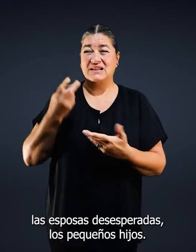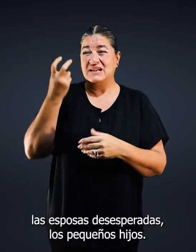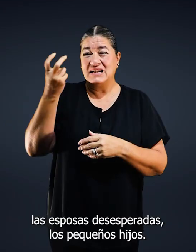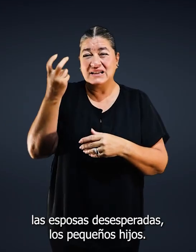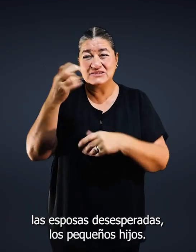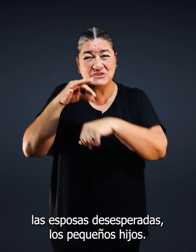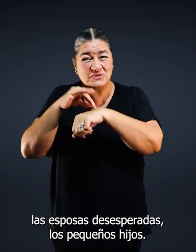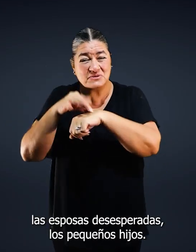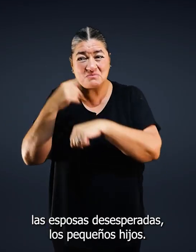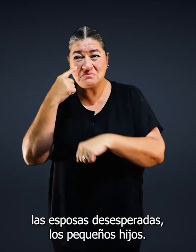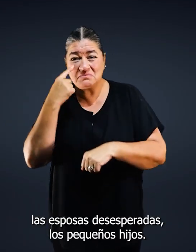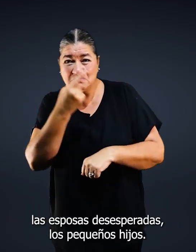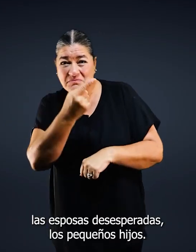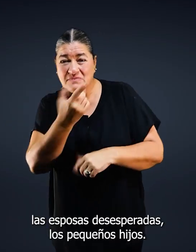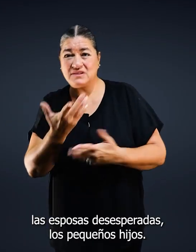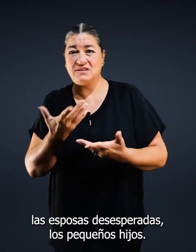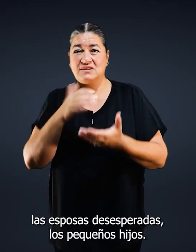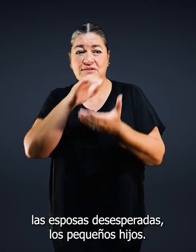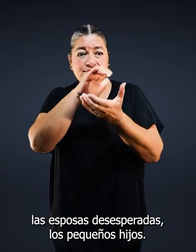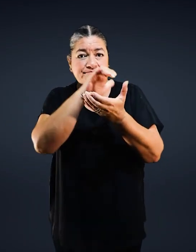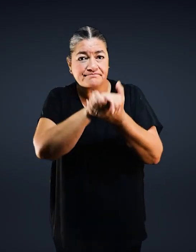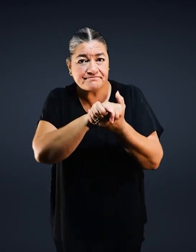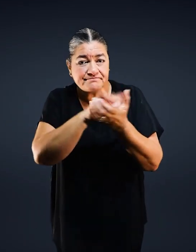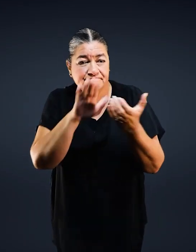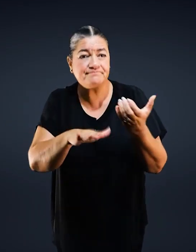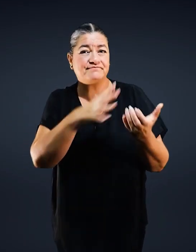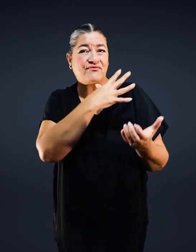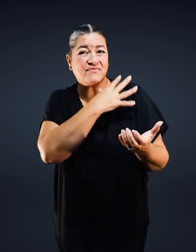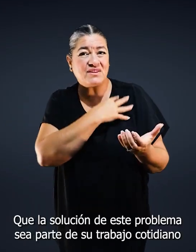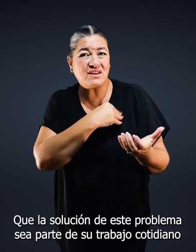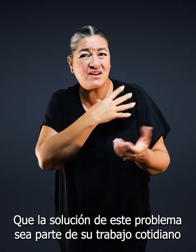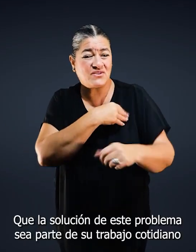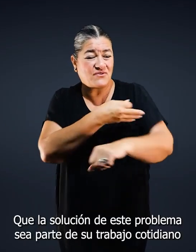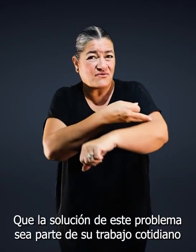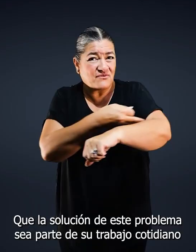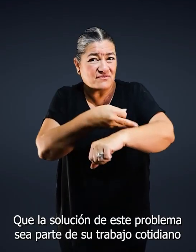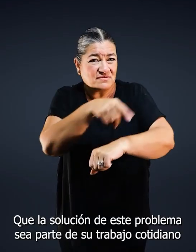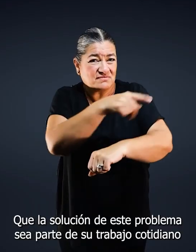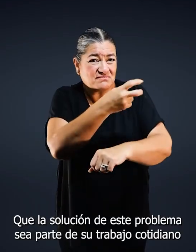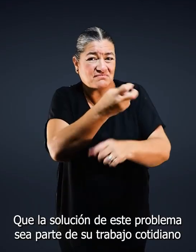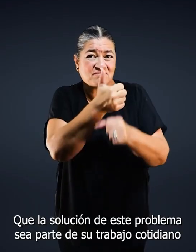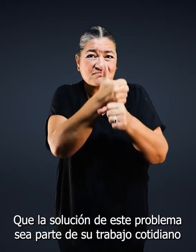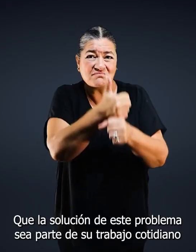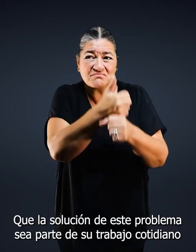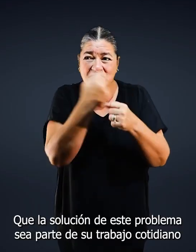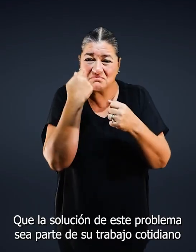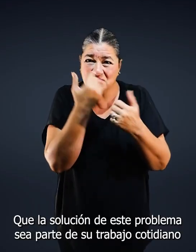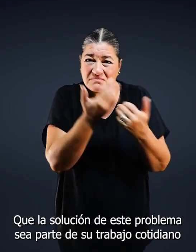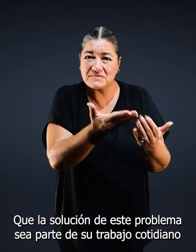las esposas desesperadas, los pequeños hijos. Que la solución de este problema sea parte de su trabajo cotidiano y